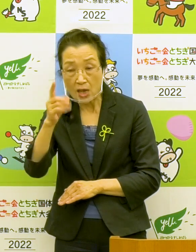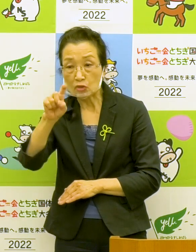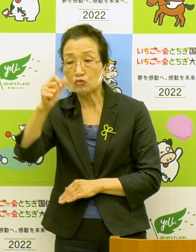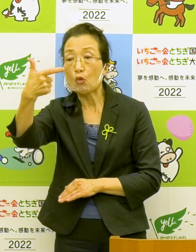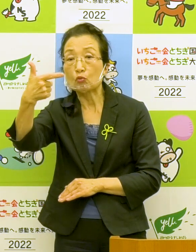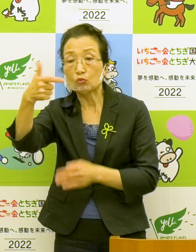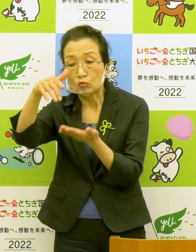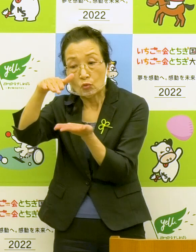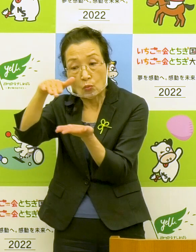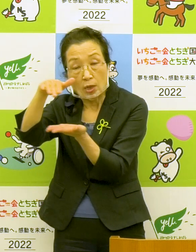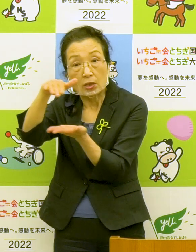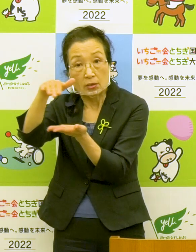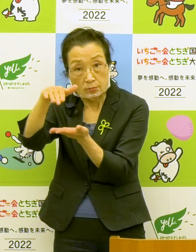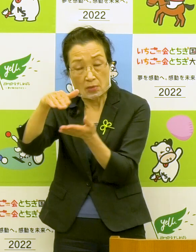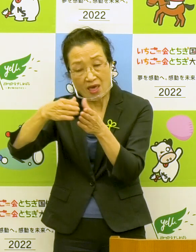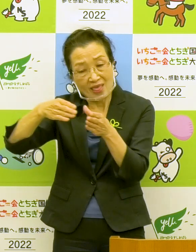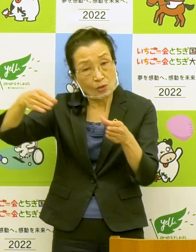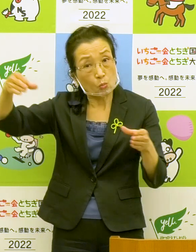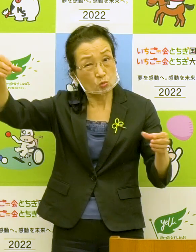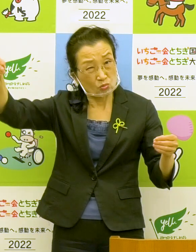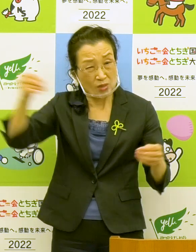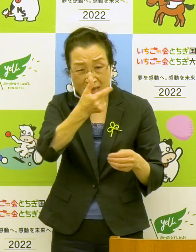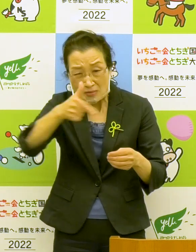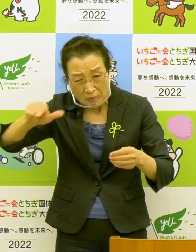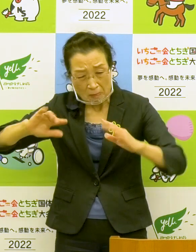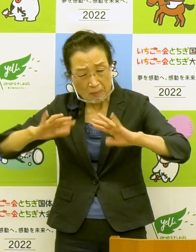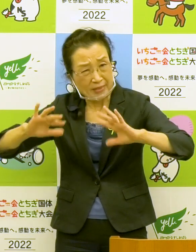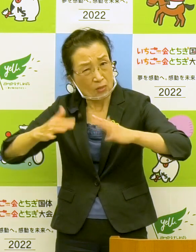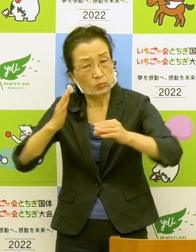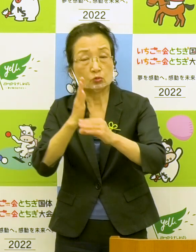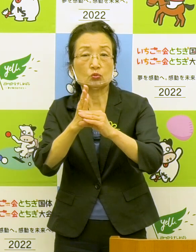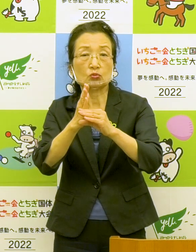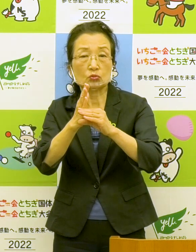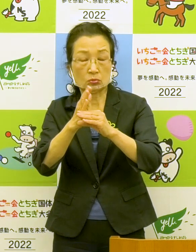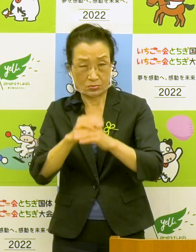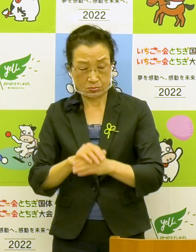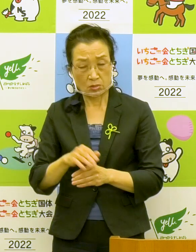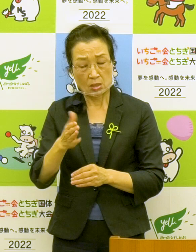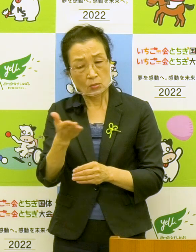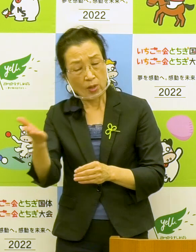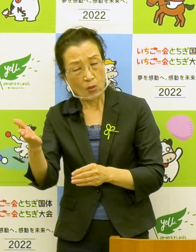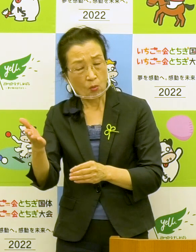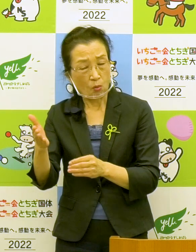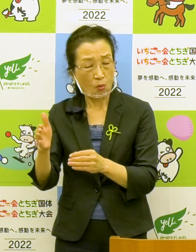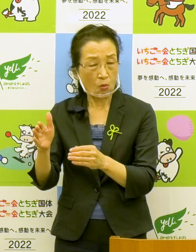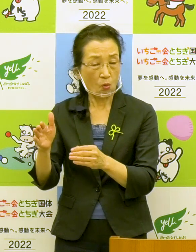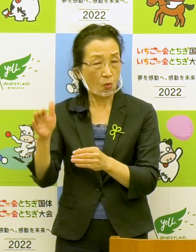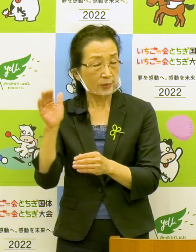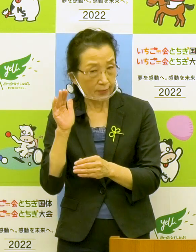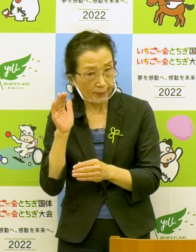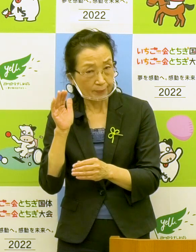、今全国でさまざまな議論があります。そうしたことを受けまして、那須塩原市